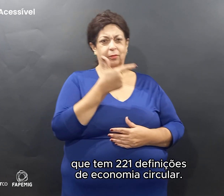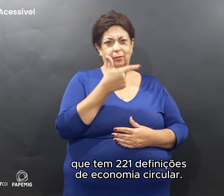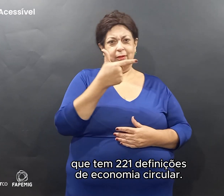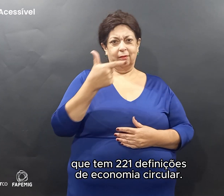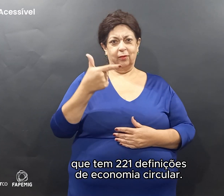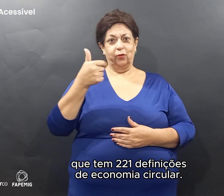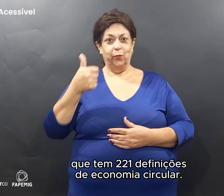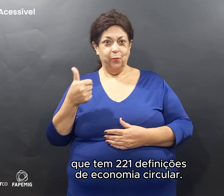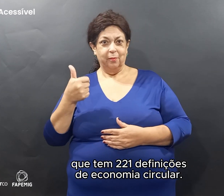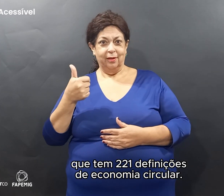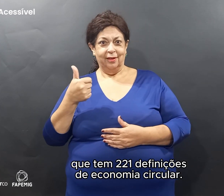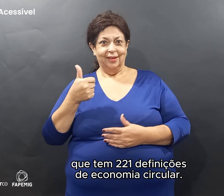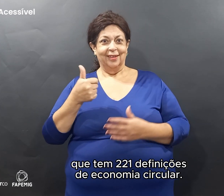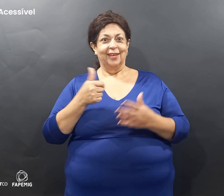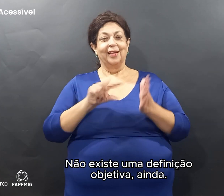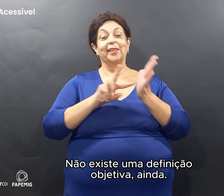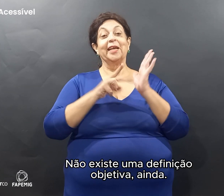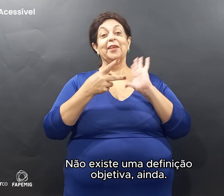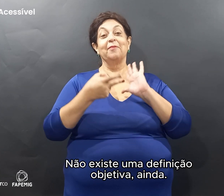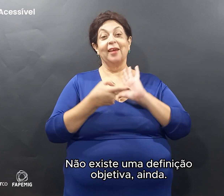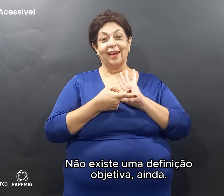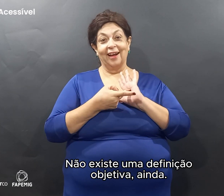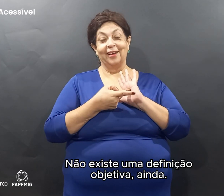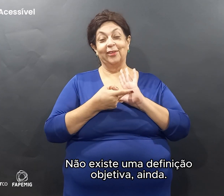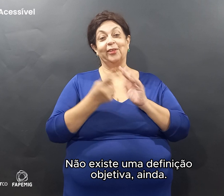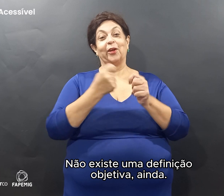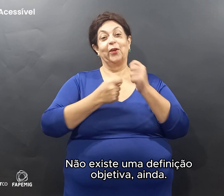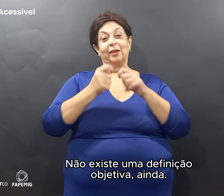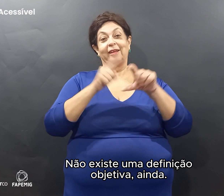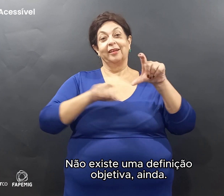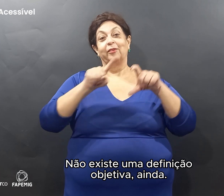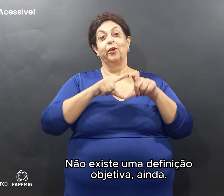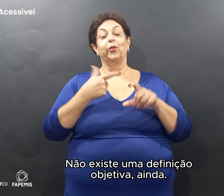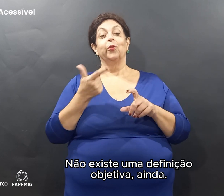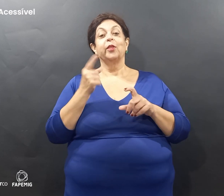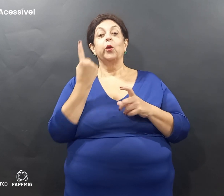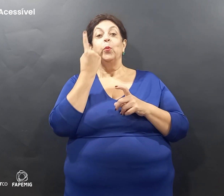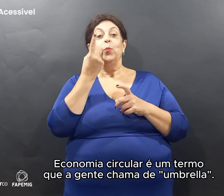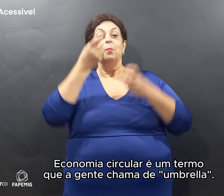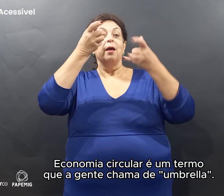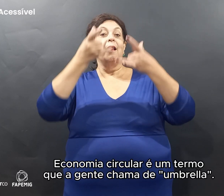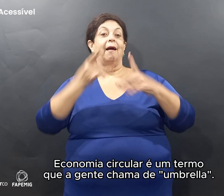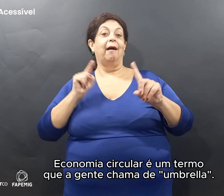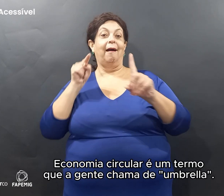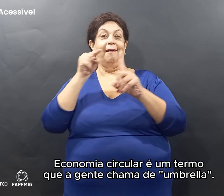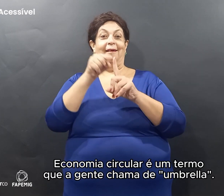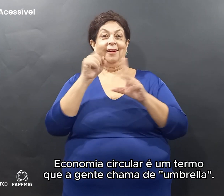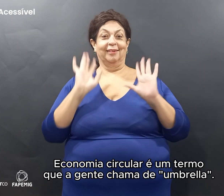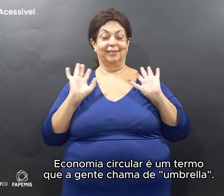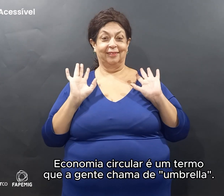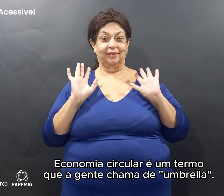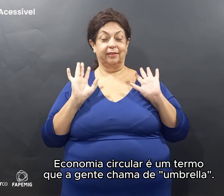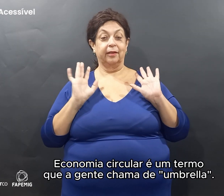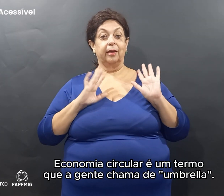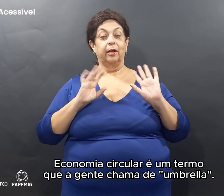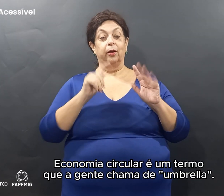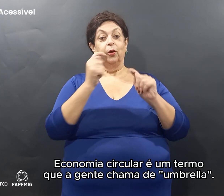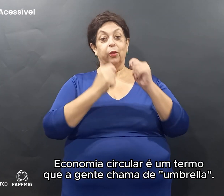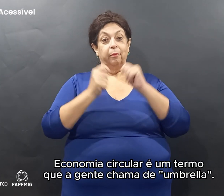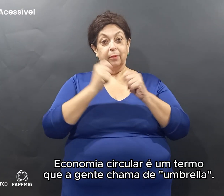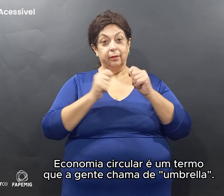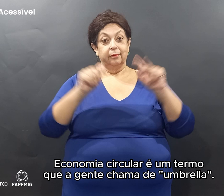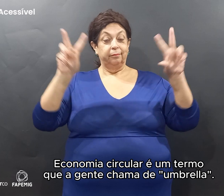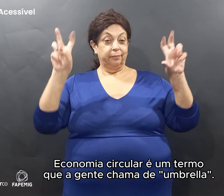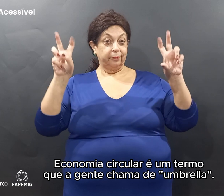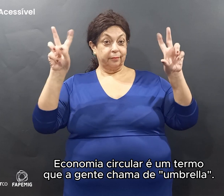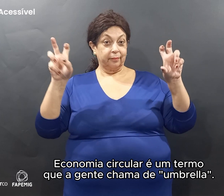221 definições de economia circular. Não existe assim uma definição objetiva ainda. A economia circular, ela é um termo que a gente